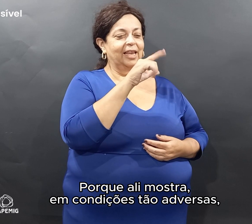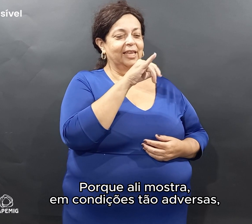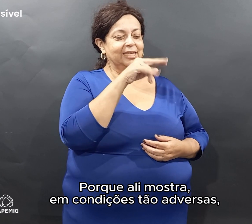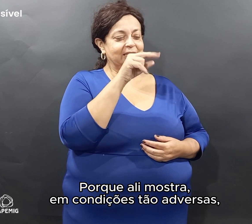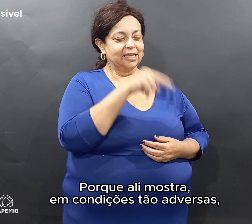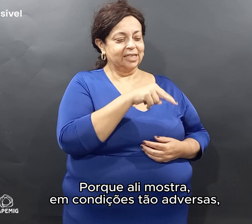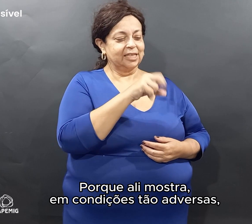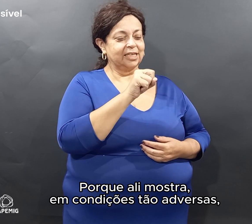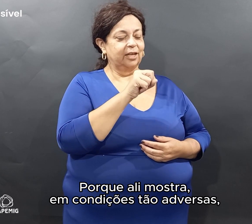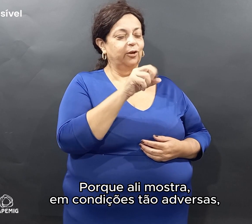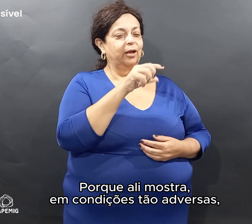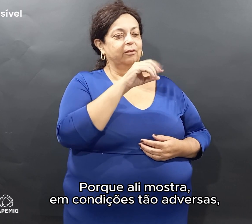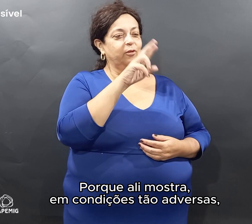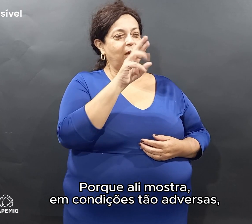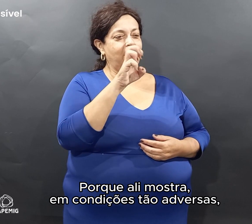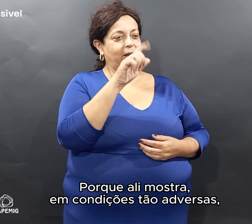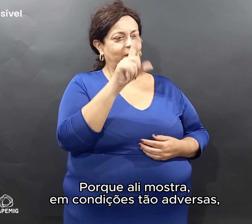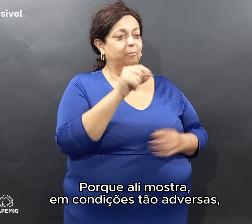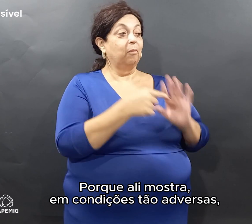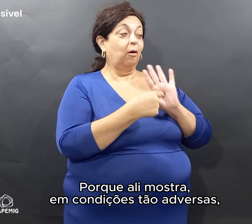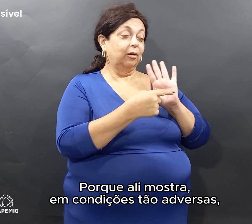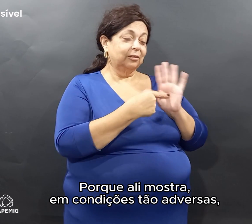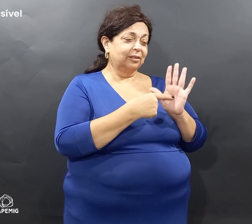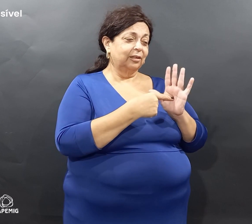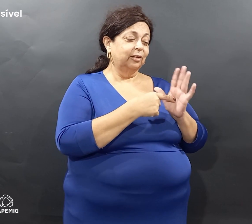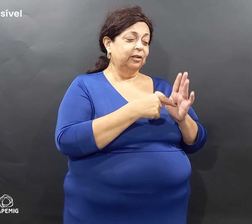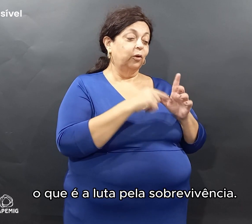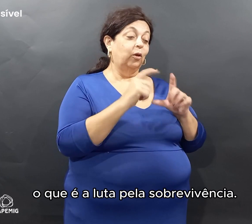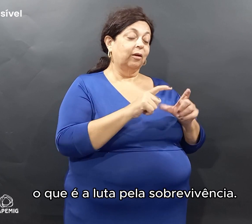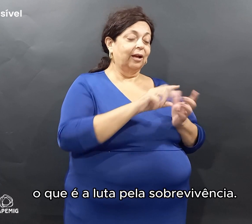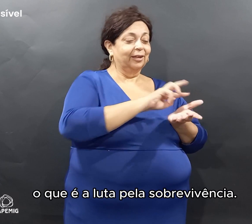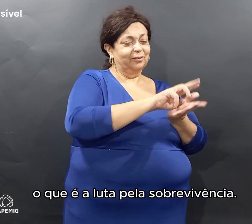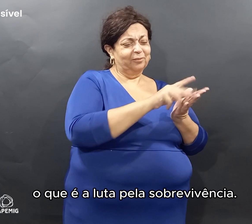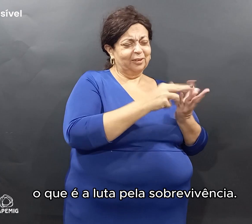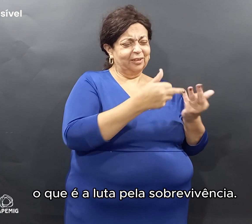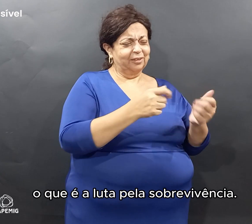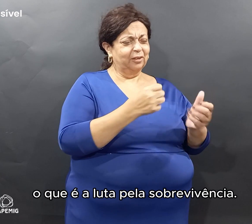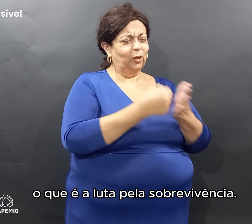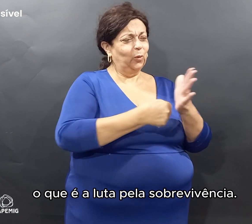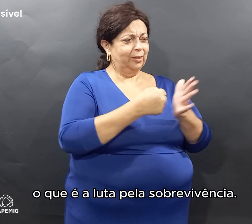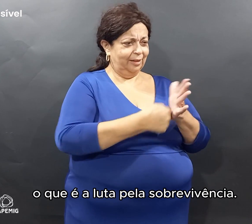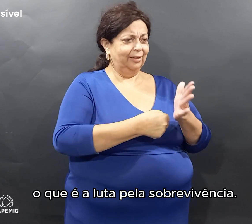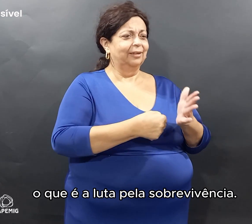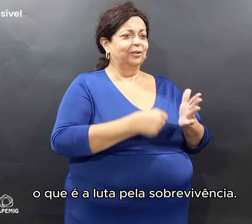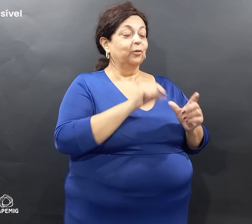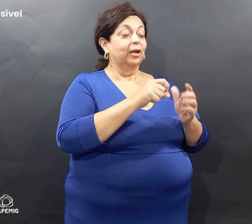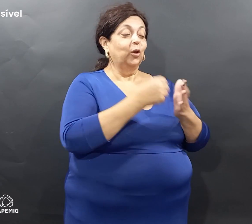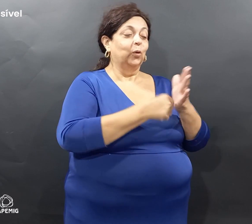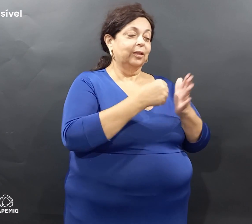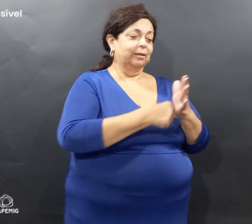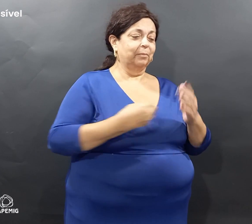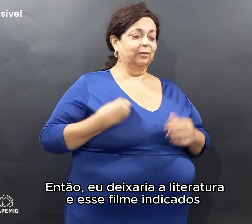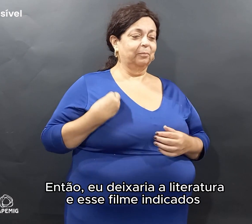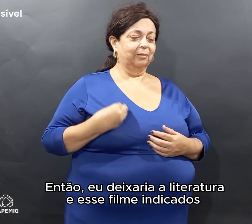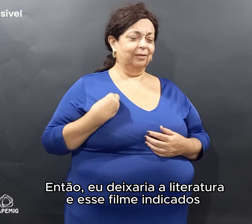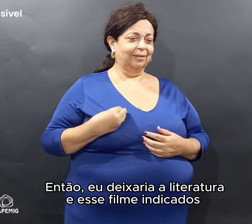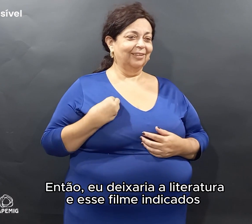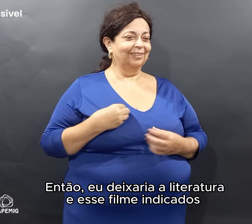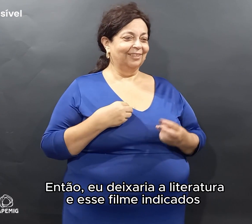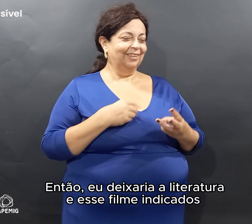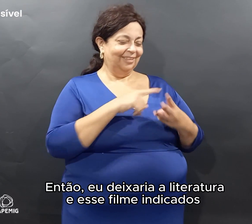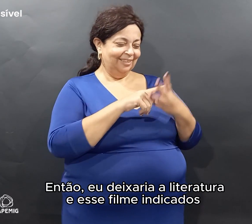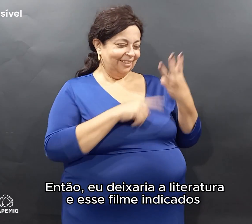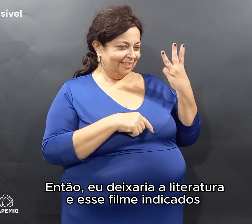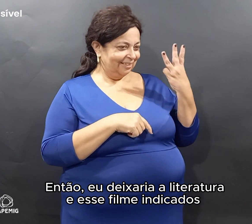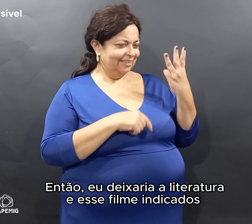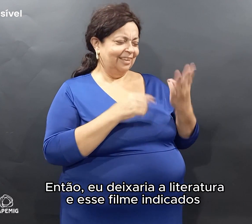ali mostra, né? Em condições tão adversas, o que é a luta pela sobrevivência. Então, eu deixaria,